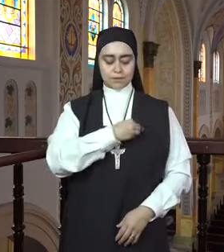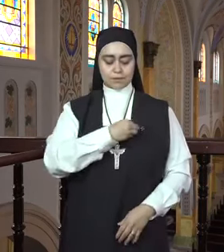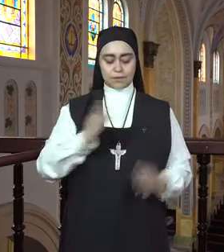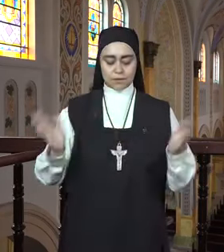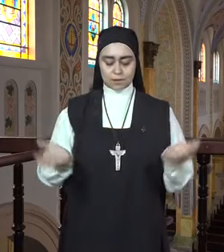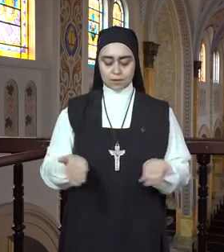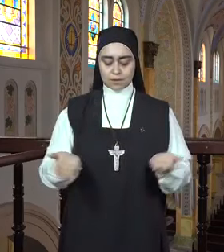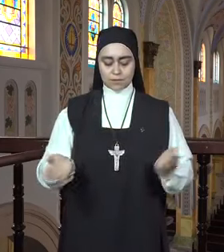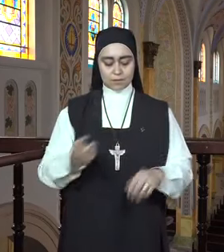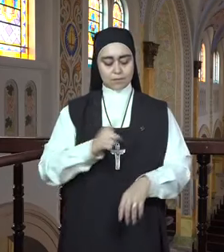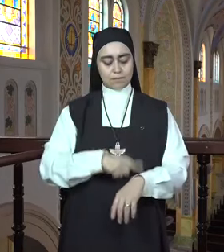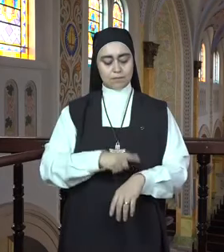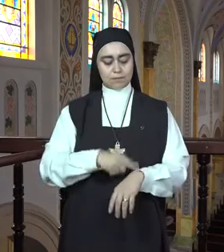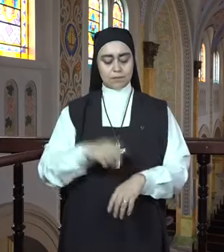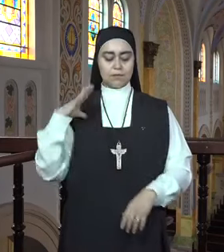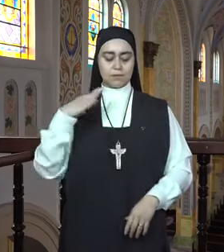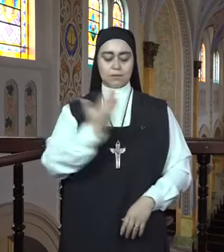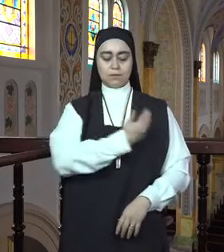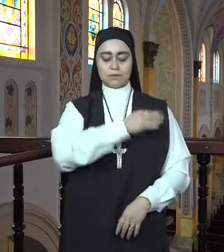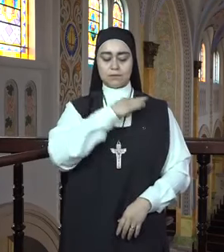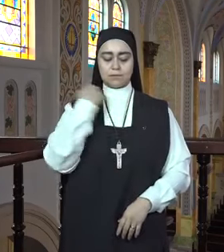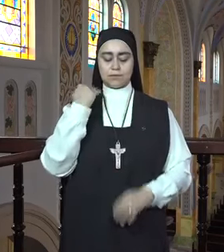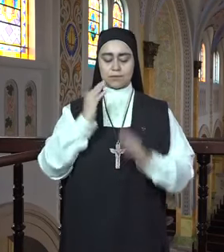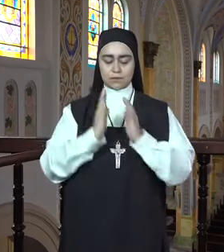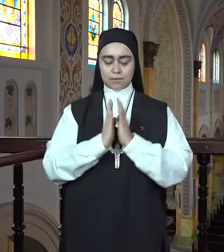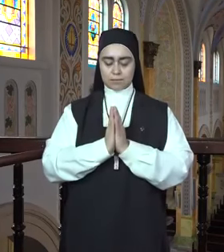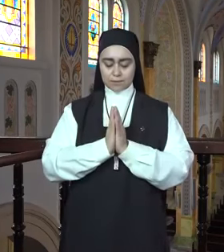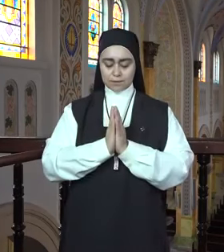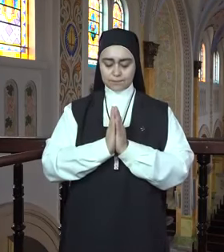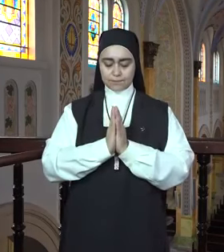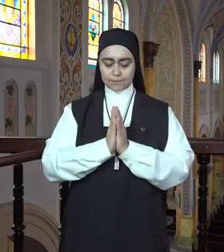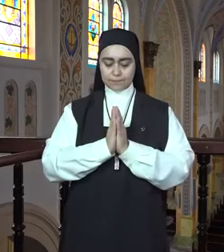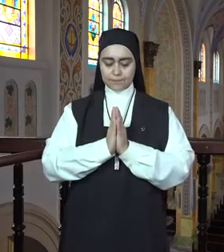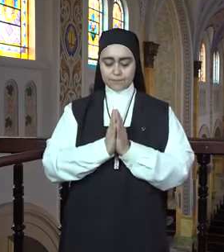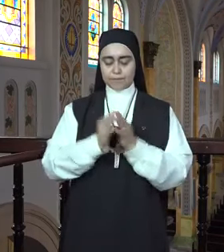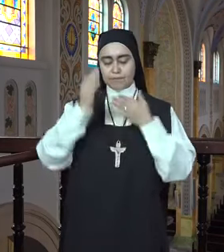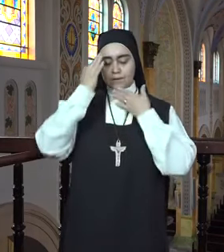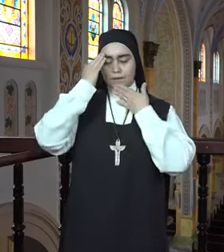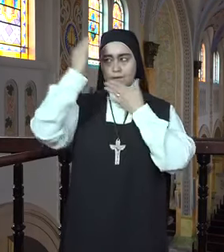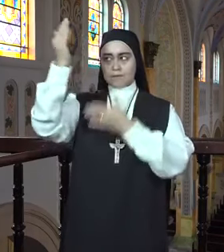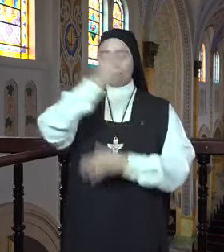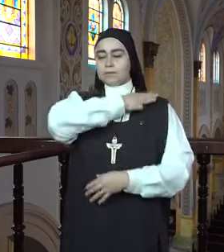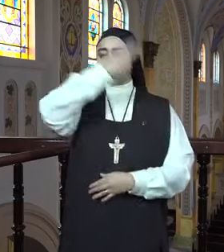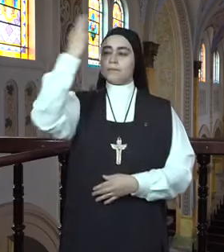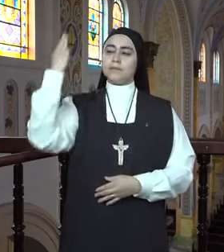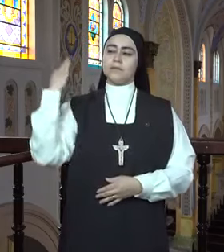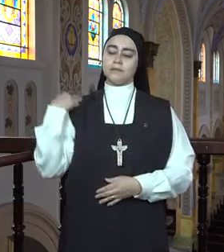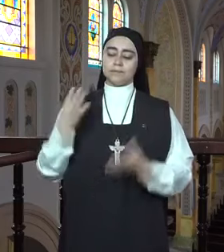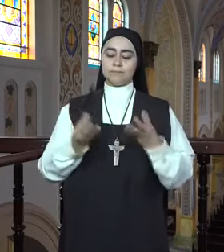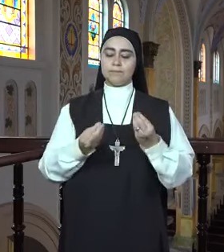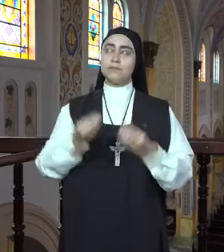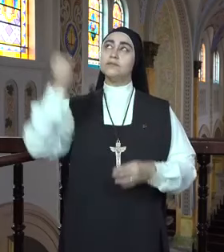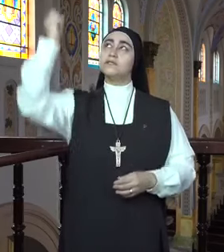pecadores, agora e na hora de nossa morte. Amém. Ave Maria, cheia de graça,